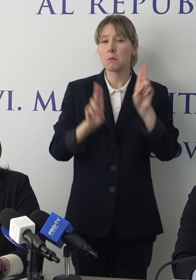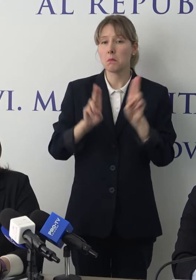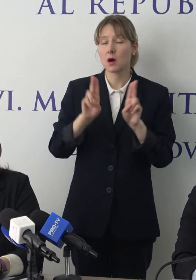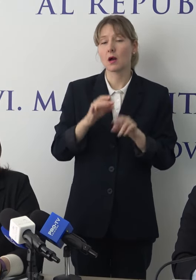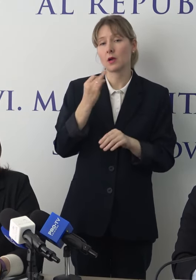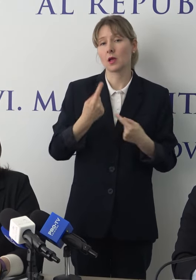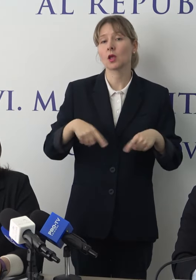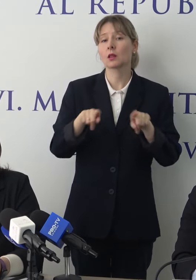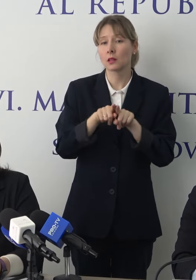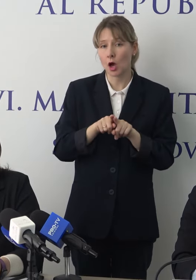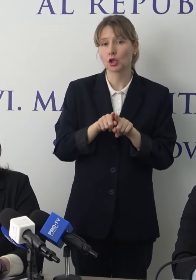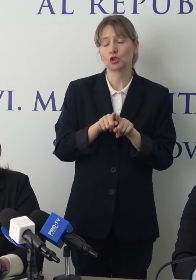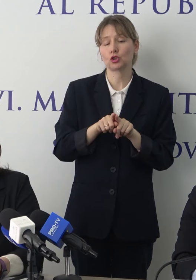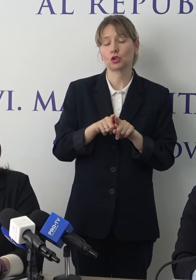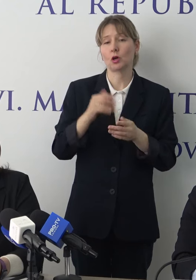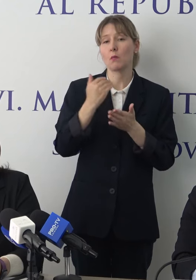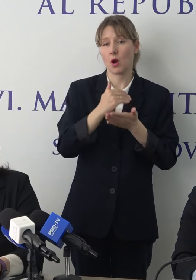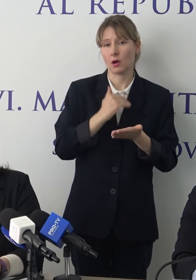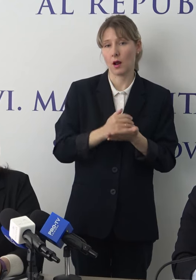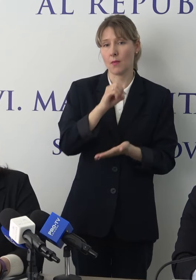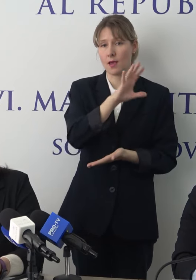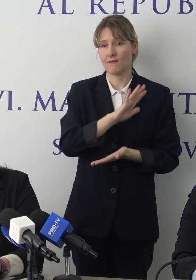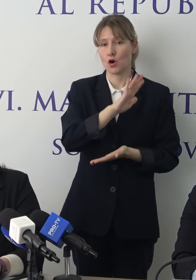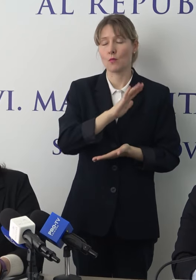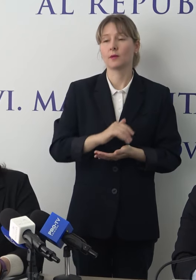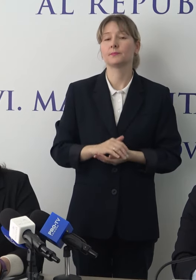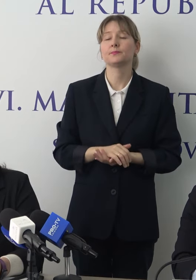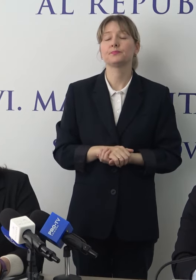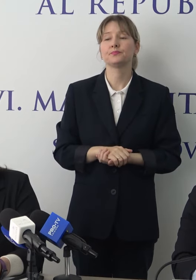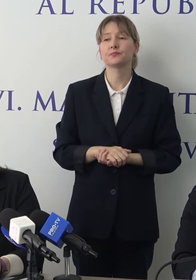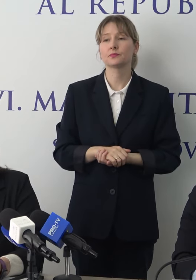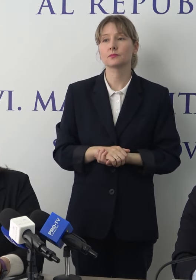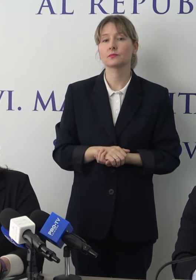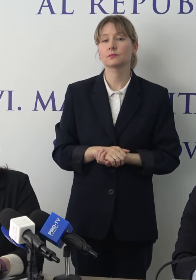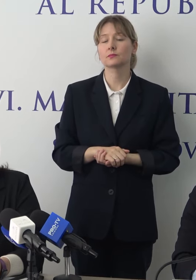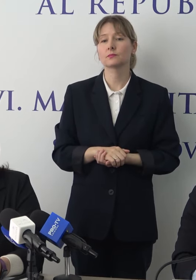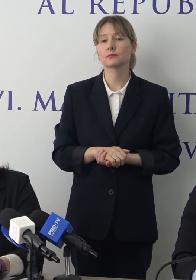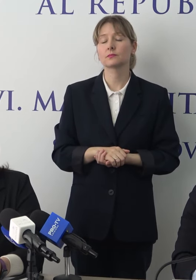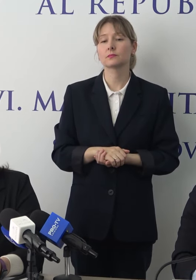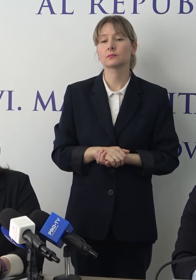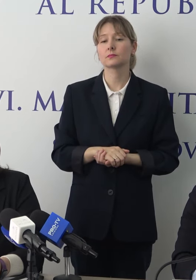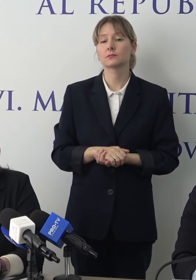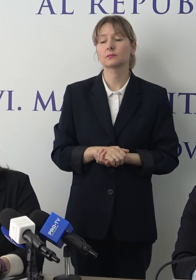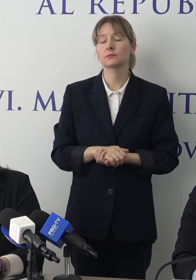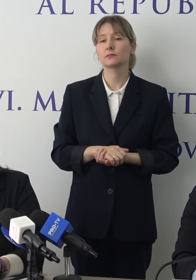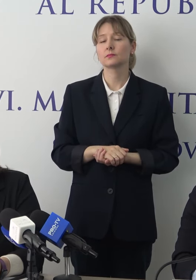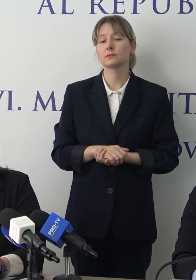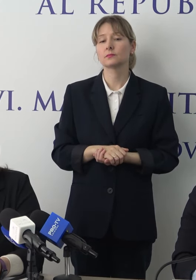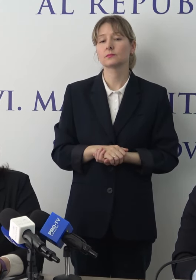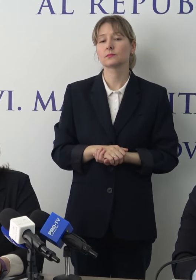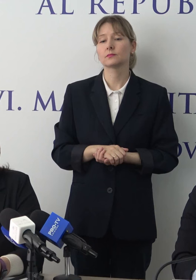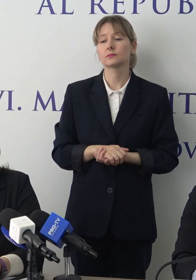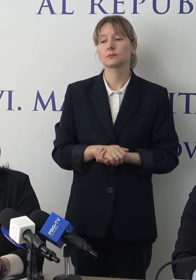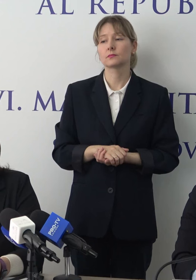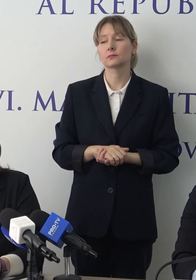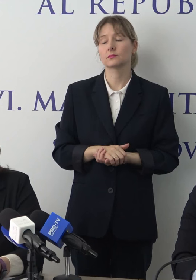acquis-ul comunitar al Uniunii Europene. We must all contribute to the development of a child protection system that plays a stronger role